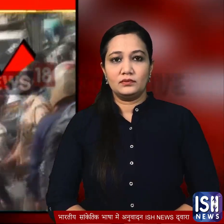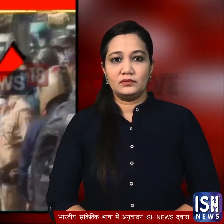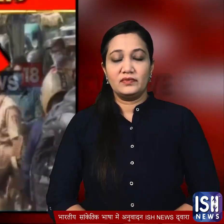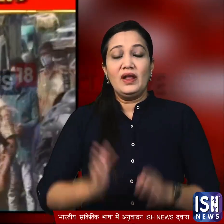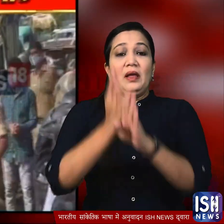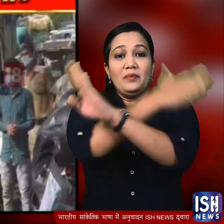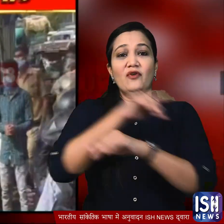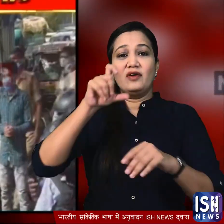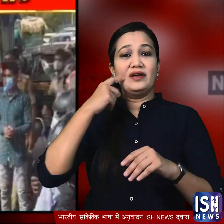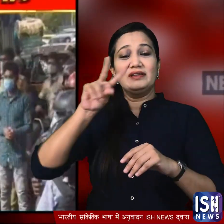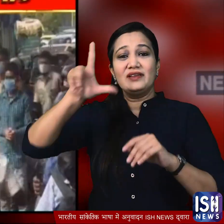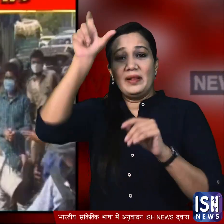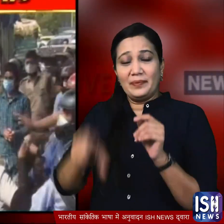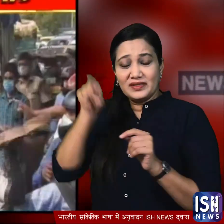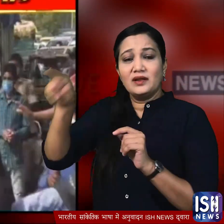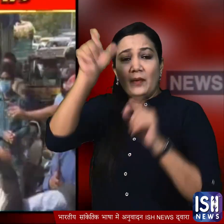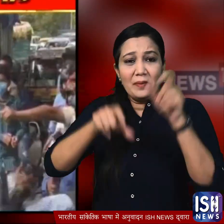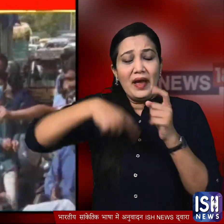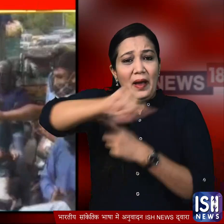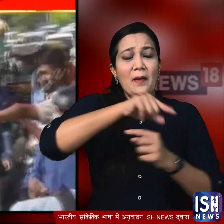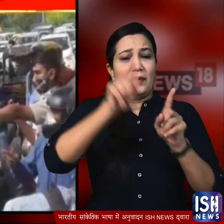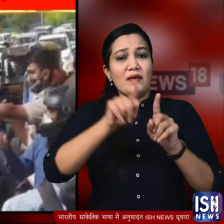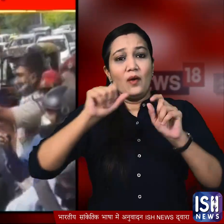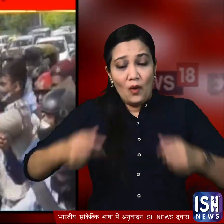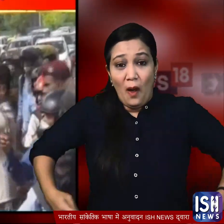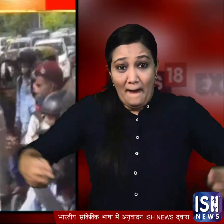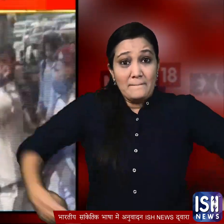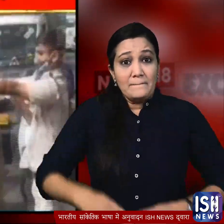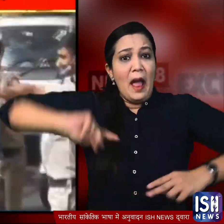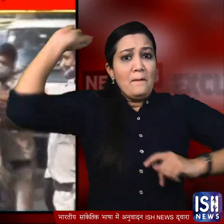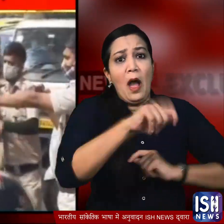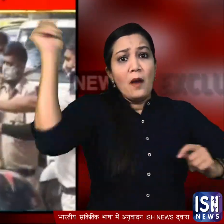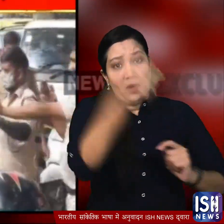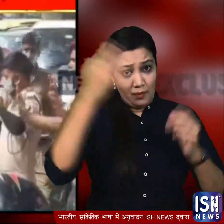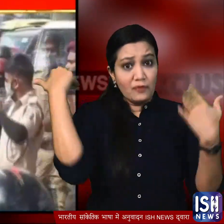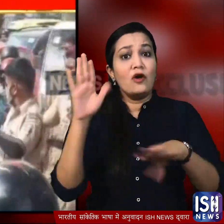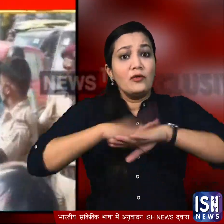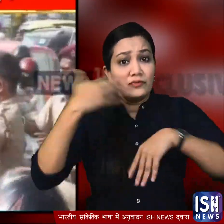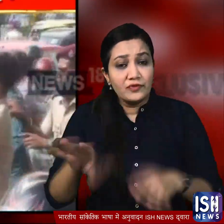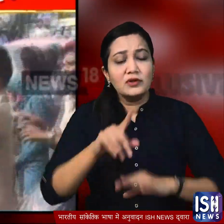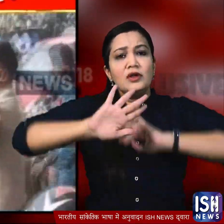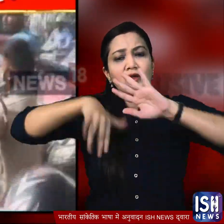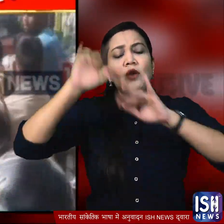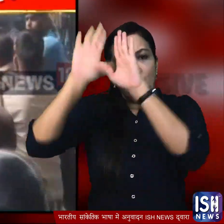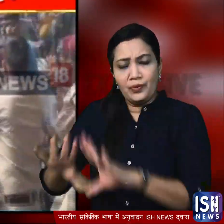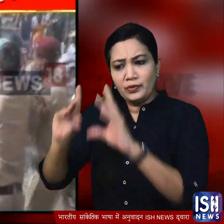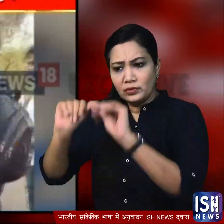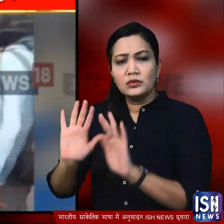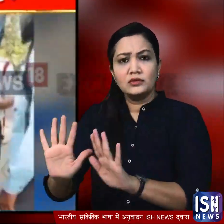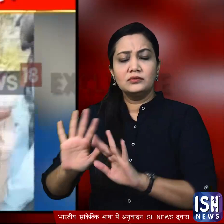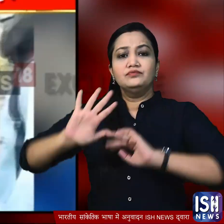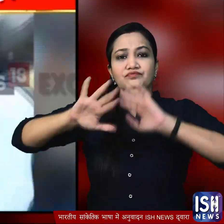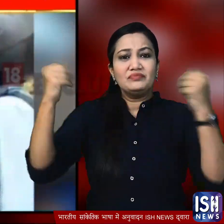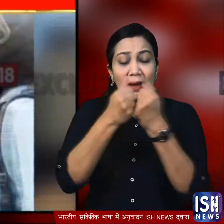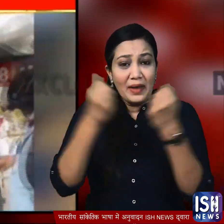इससे पहले सिविल डिफेंस का एक कर्मचारी हंगामा करने वालों में एक आदमी को अपनी बेल्ट से पीटता हुआ दिखाई दिया। हालांकि कुछ ही देर में उसे शांत करा दिया गया।